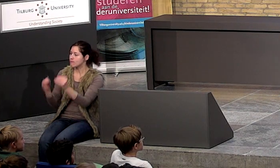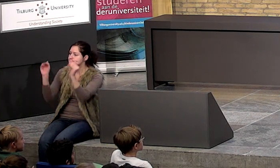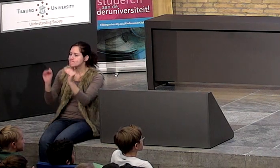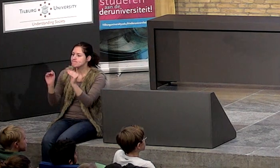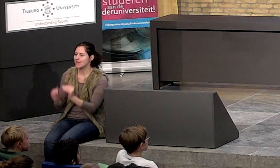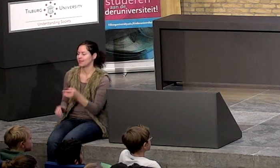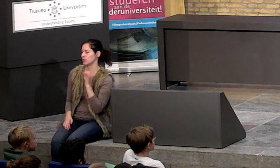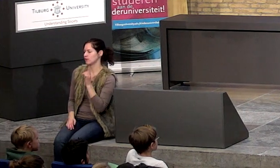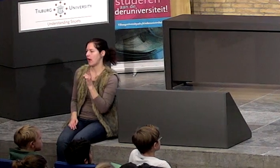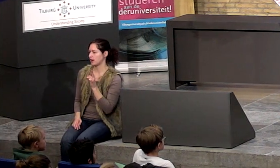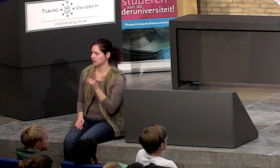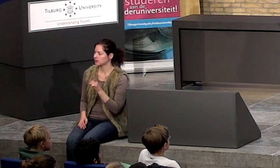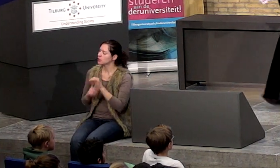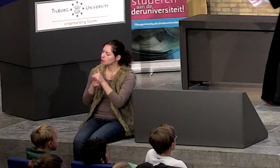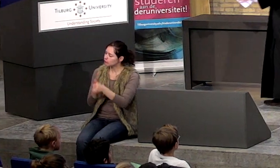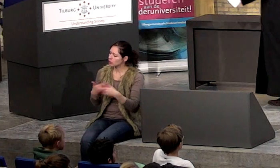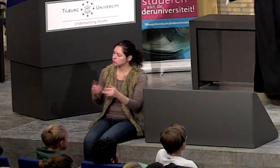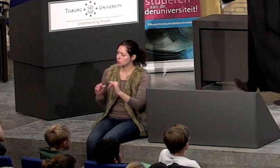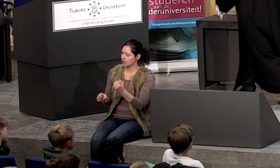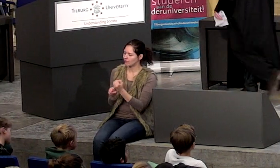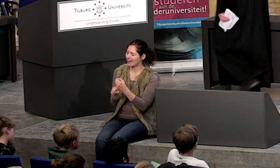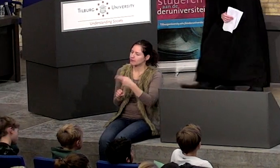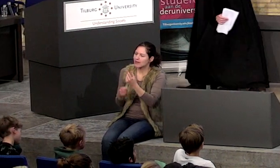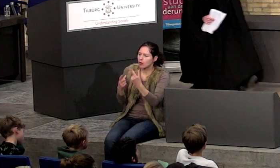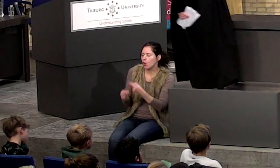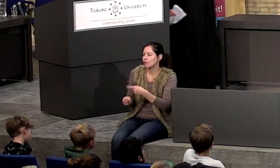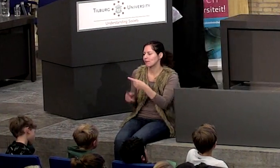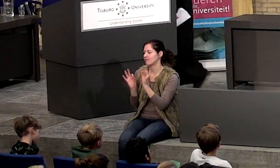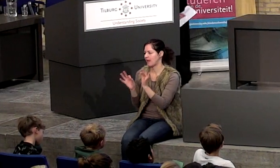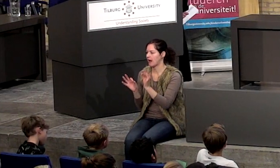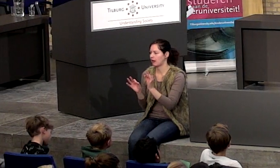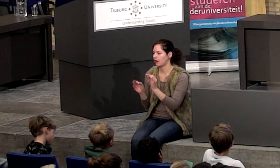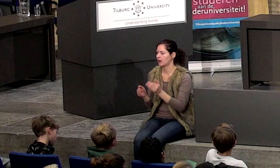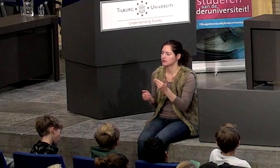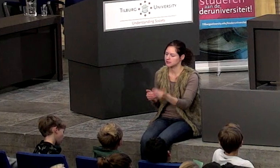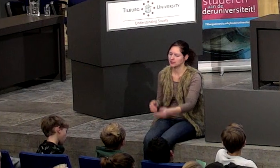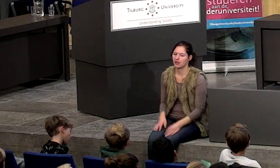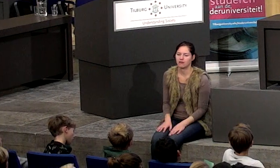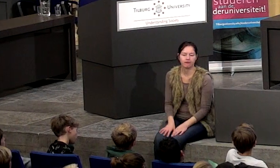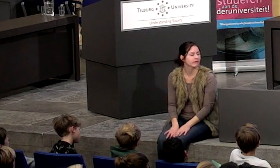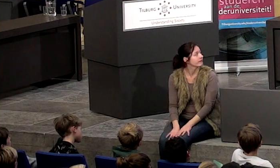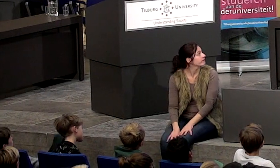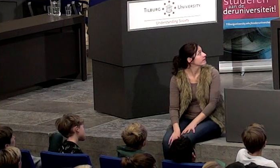techniek ook inzetten om werk veiliger te maken, leuker te maken, et cetera.